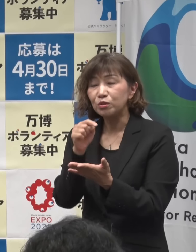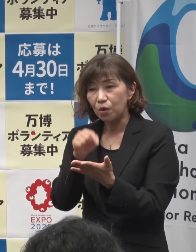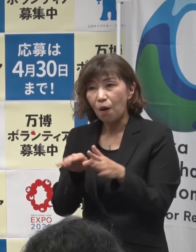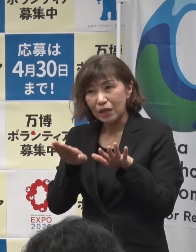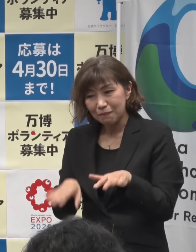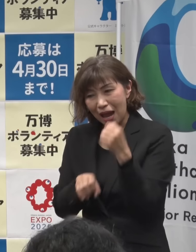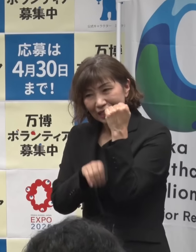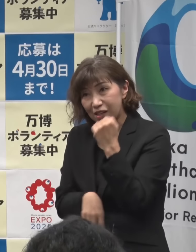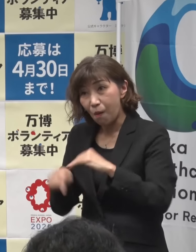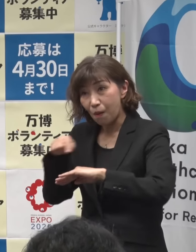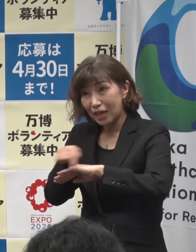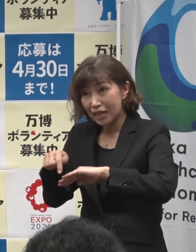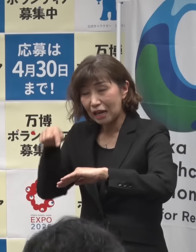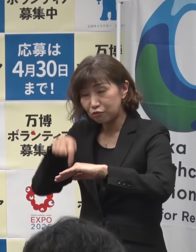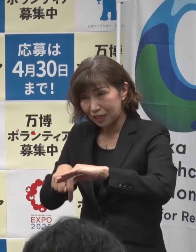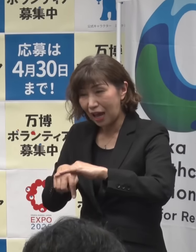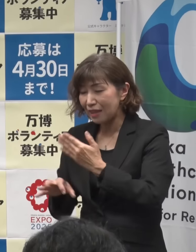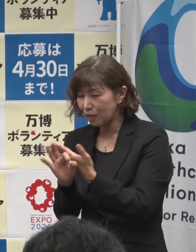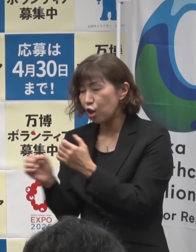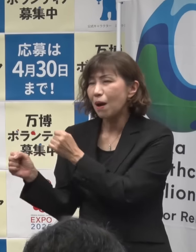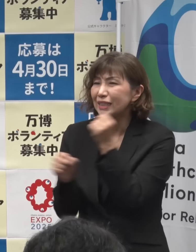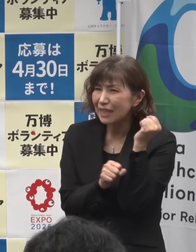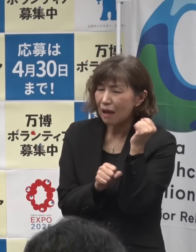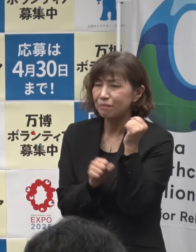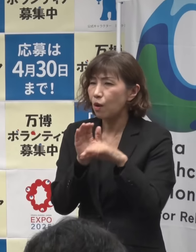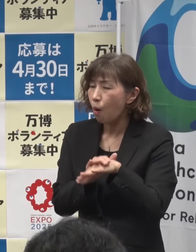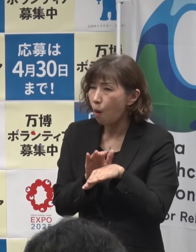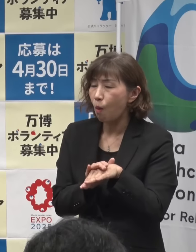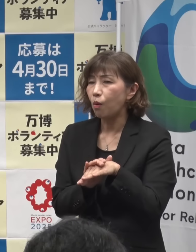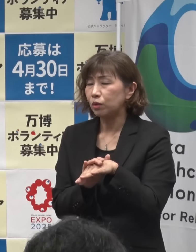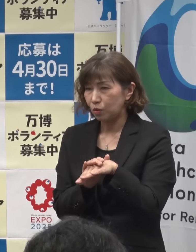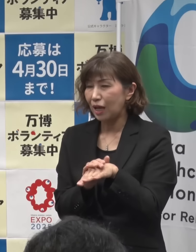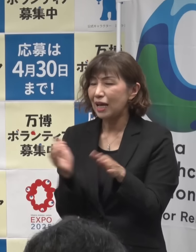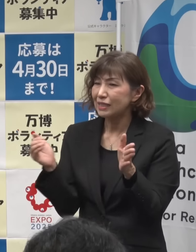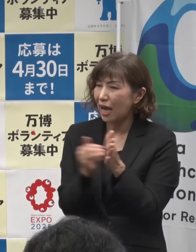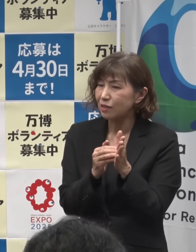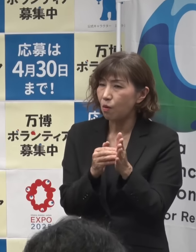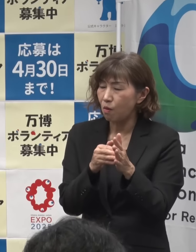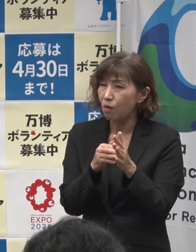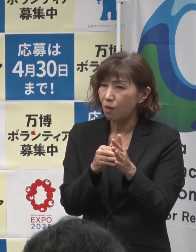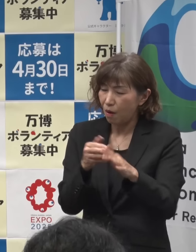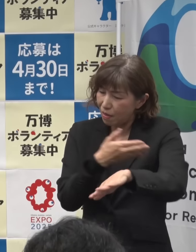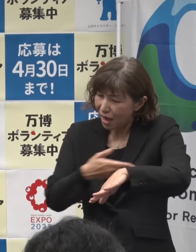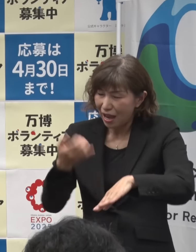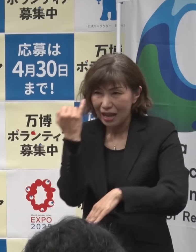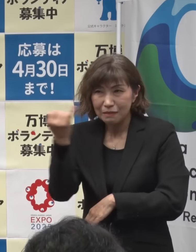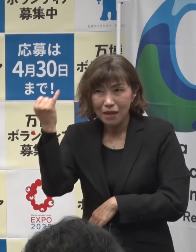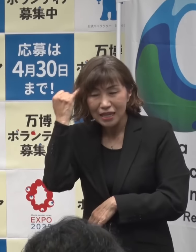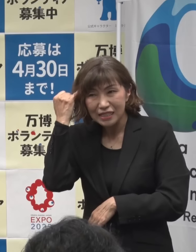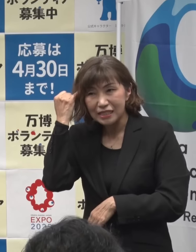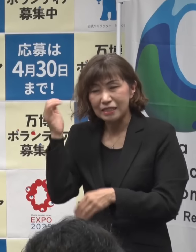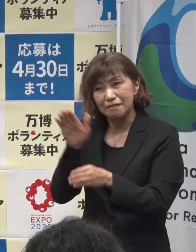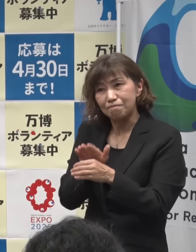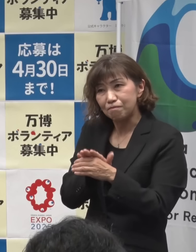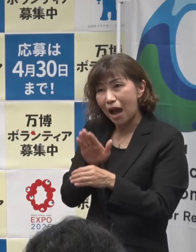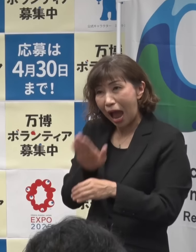の中のですね、避難計画、まあ、最終ページにイメージ図があるんですけど、これが